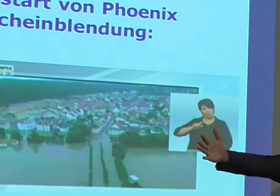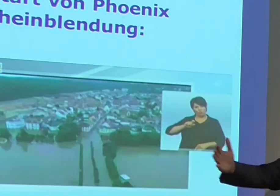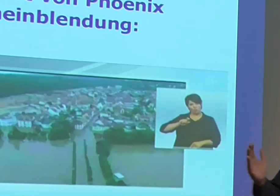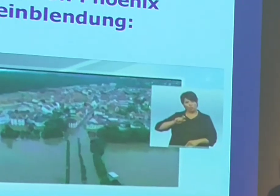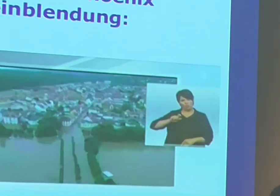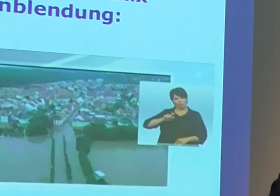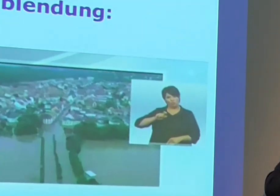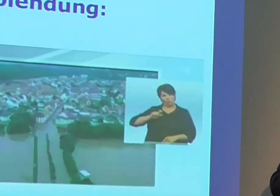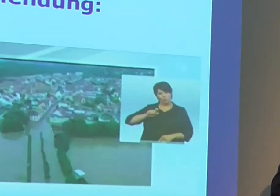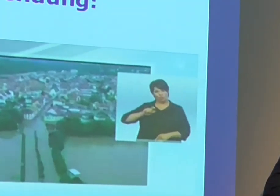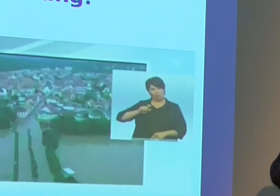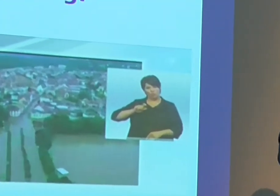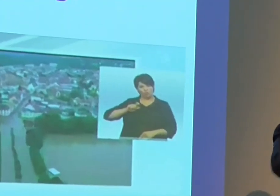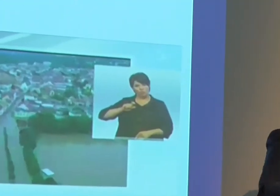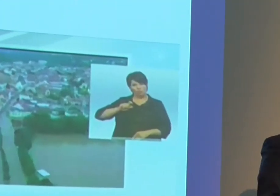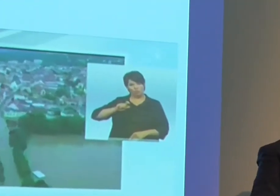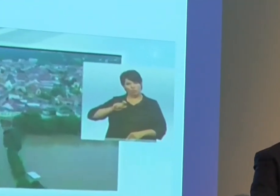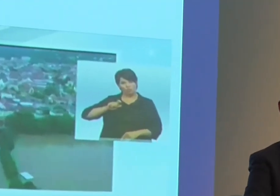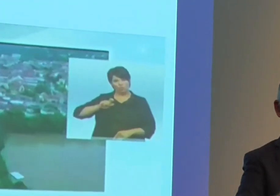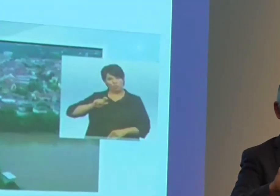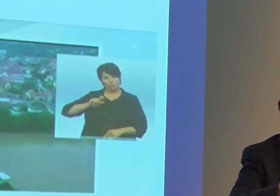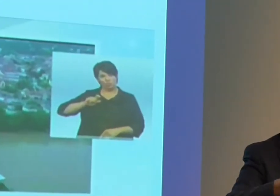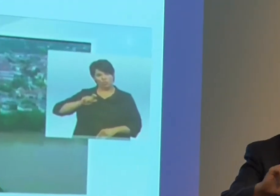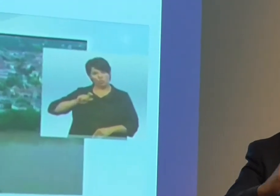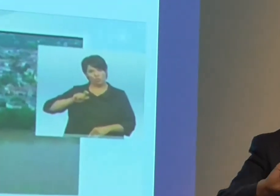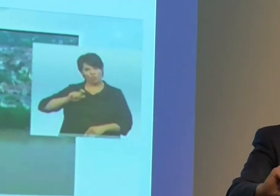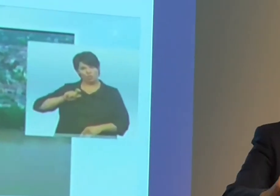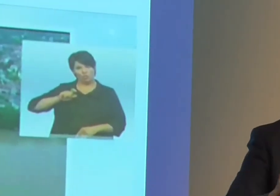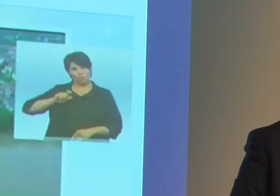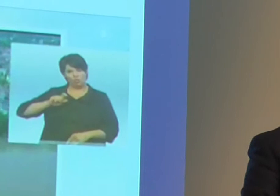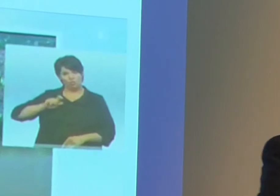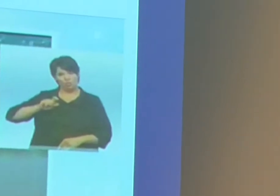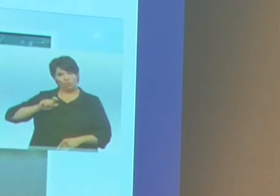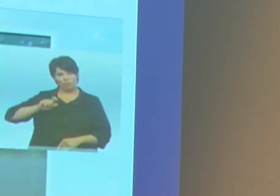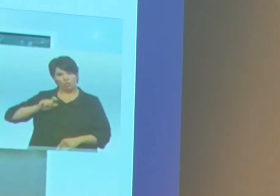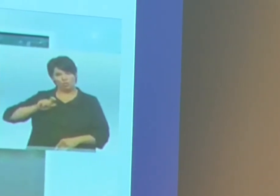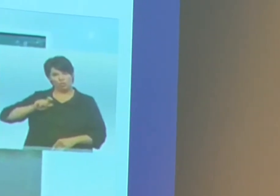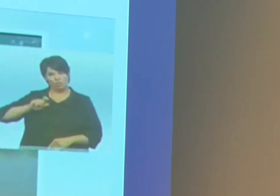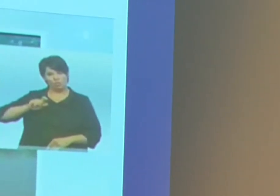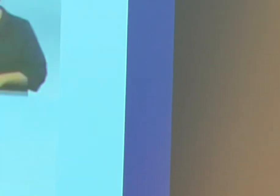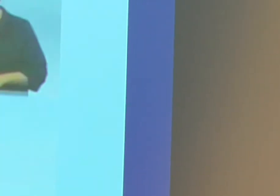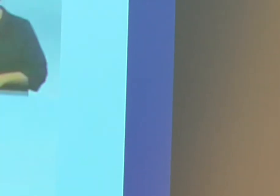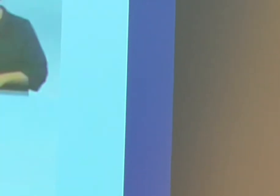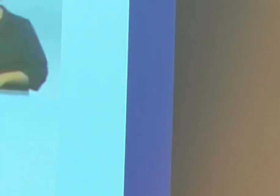noch keinen Flachbildfernseher zu Hause, sondern noch einen mit so einem Bauch da hinten dran. Und das Bild war relativ klein, das Bild der